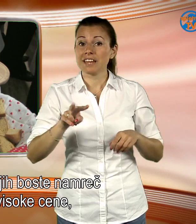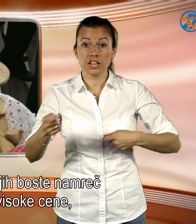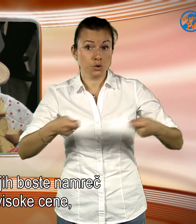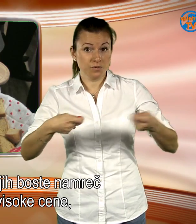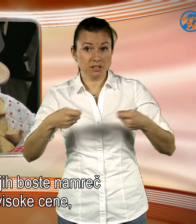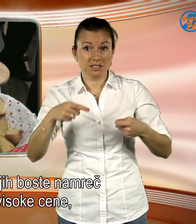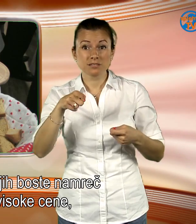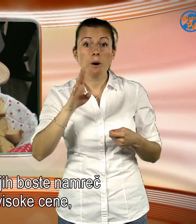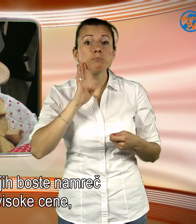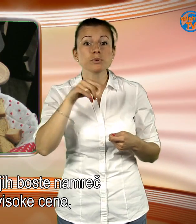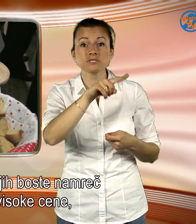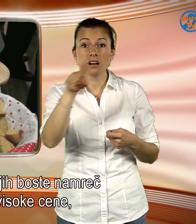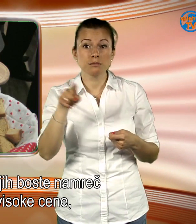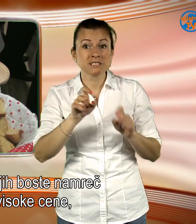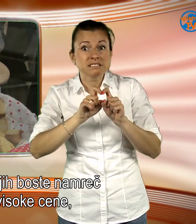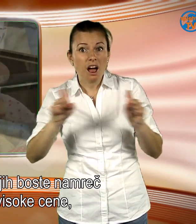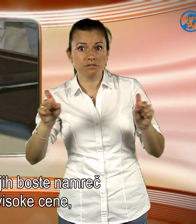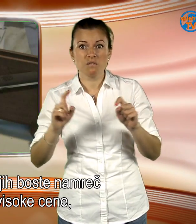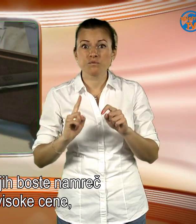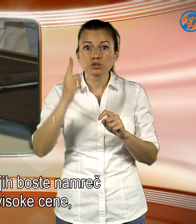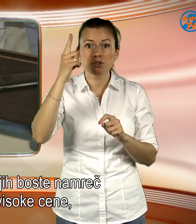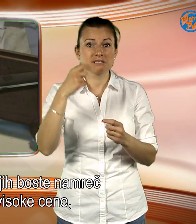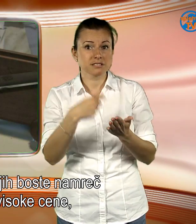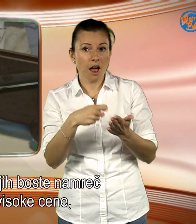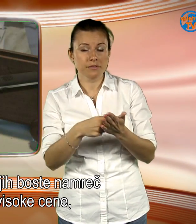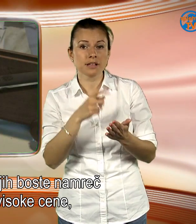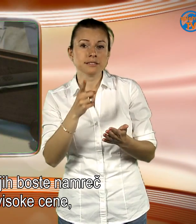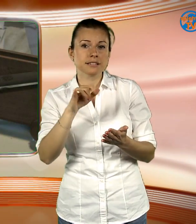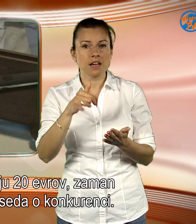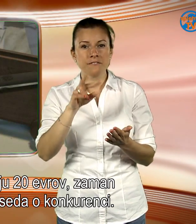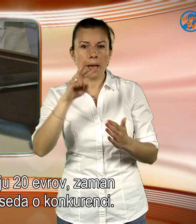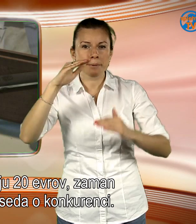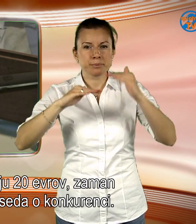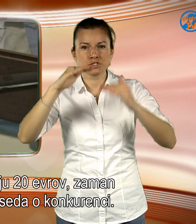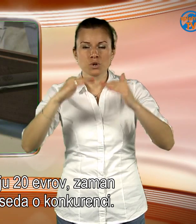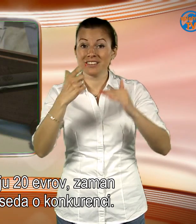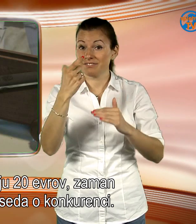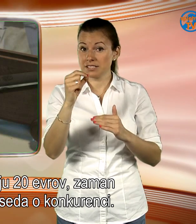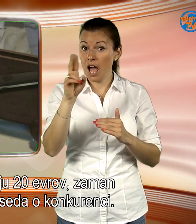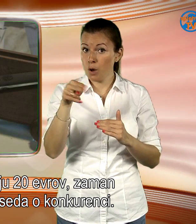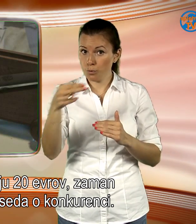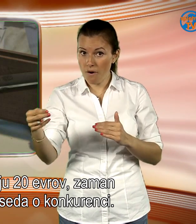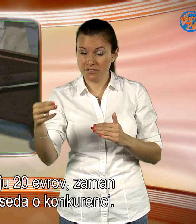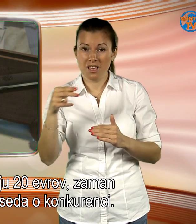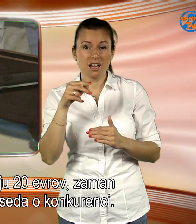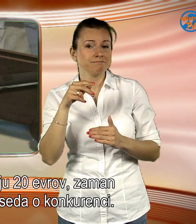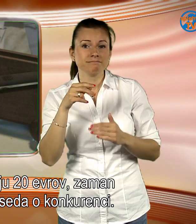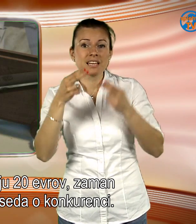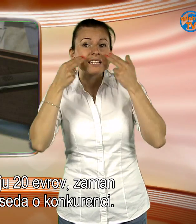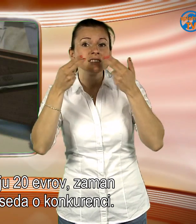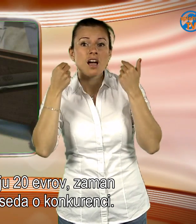V trgovinah jih boste namreč zaradi visoke cene, ki je v povprečju 20 €, zaman iskali.